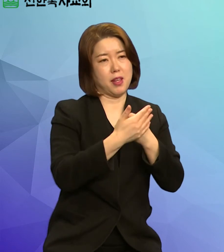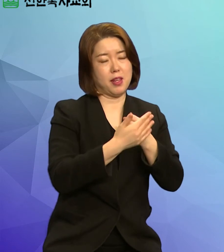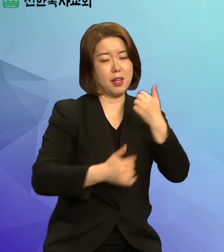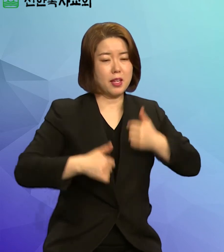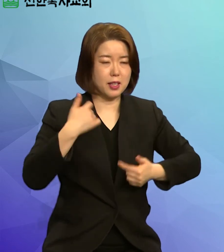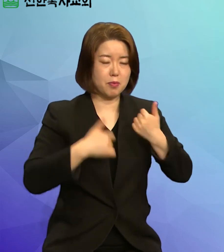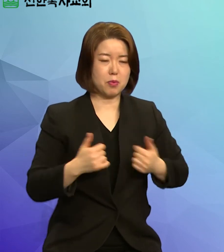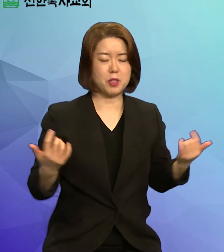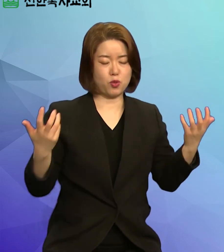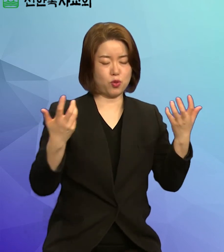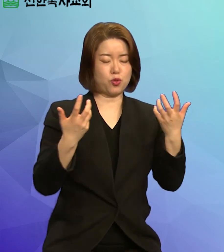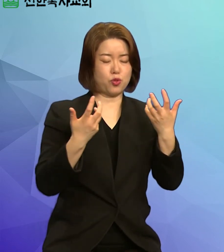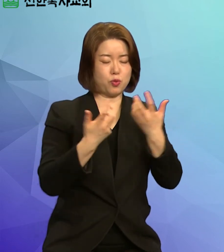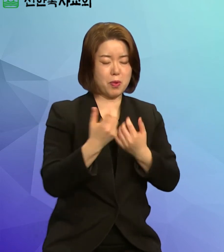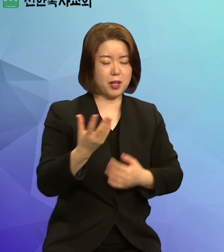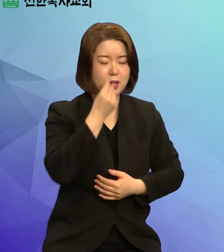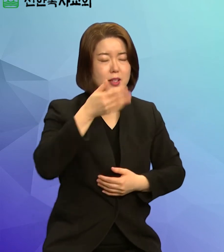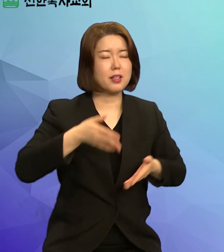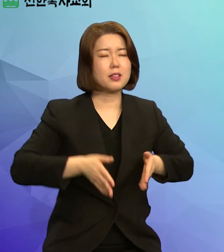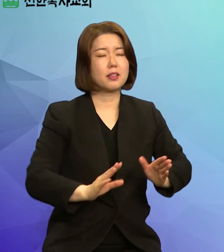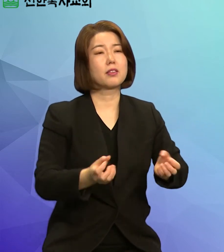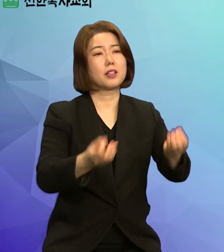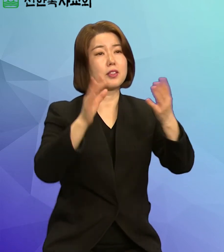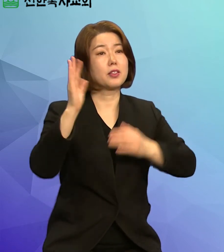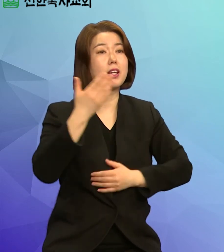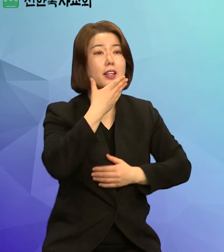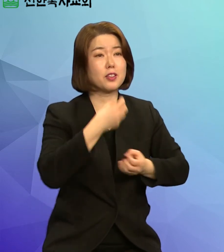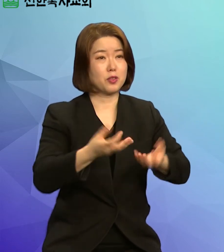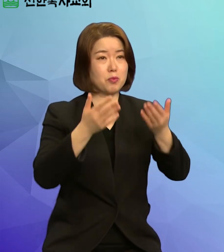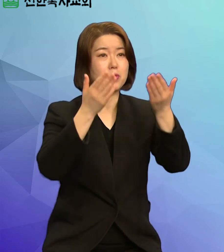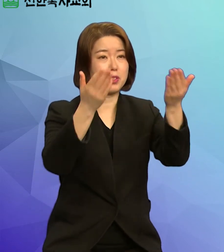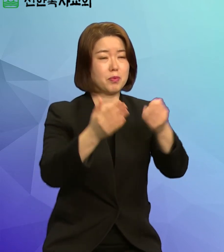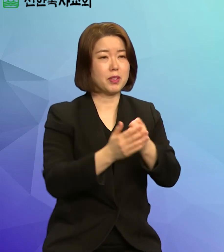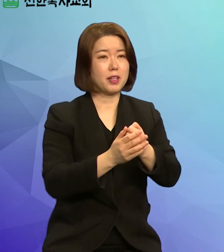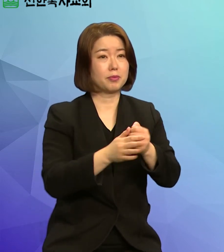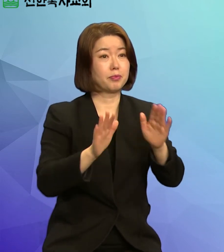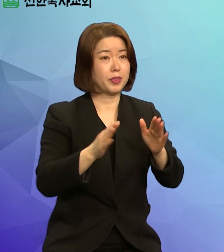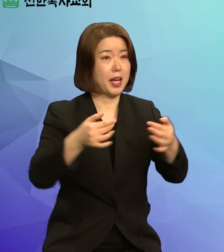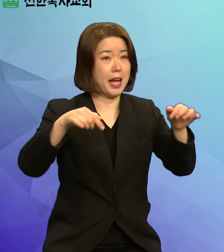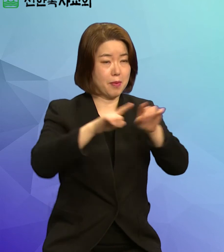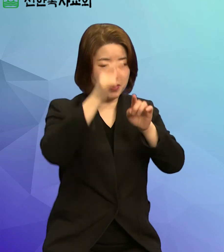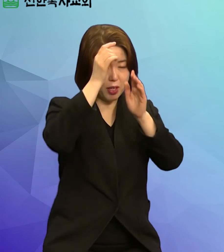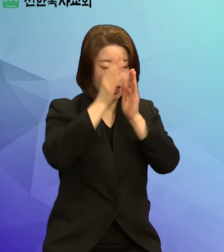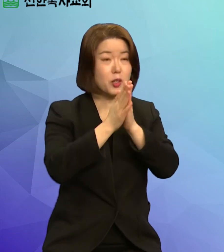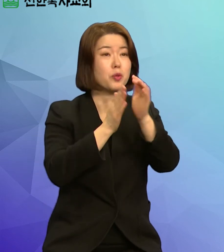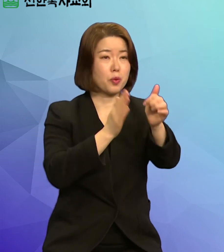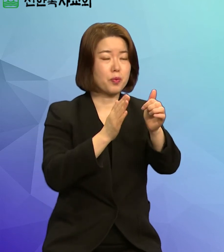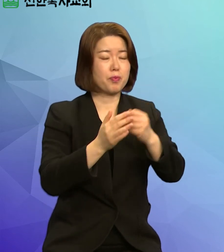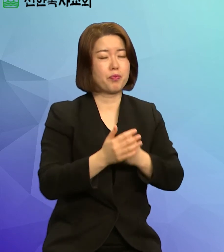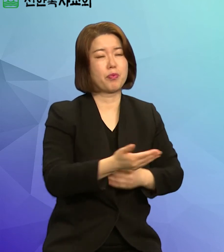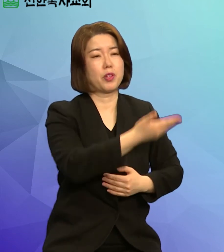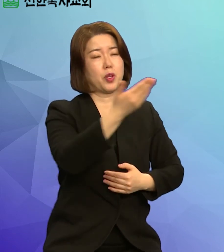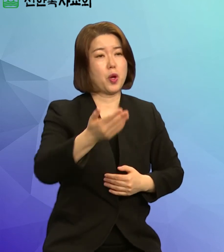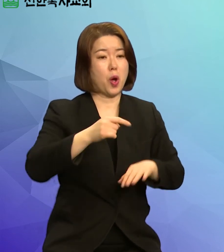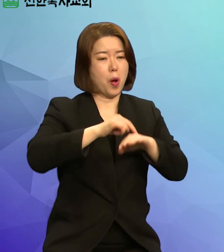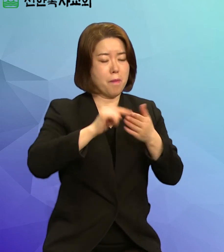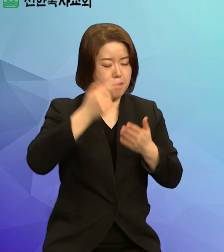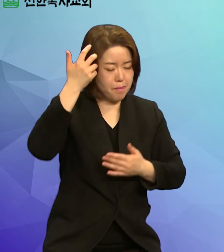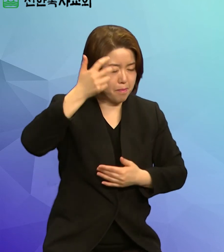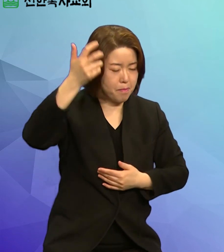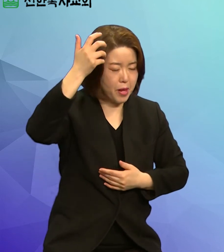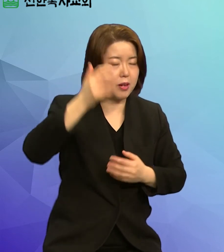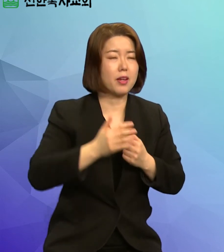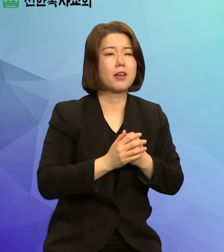충만한 성탄절 되기를 축복합니다. 우리 이 시간 기도하겠습니다. 여러분의 심령이